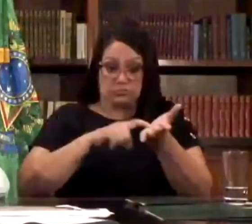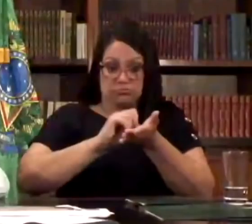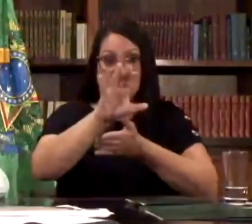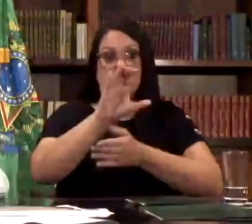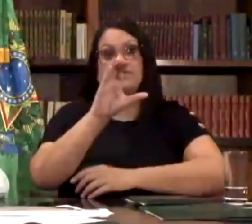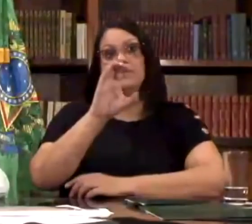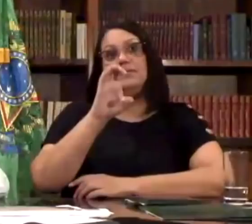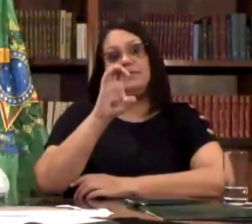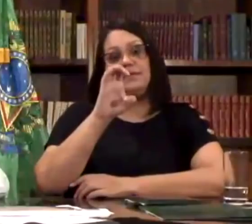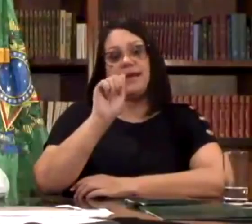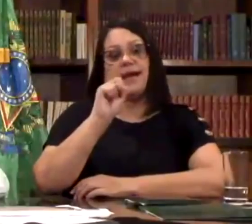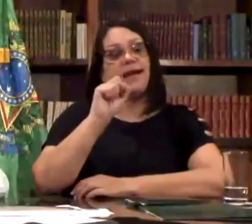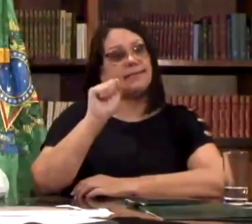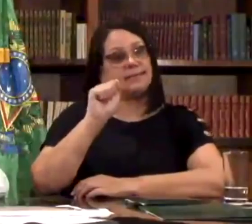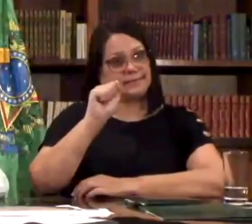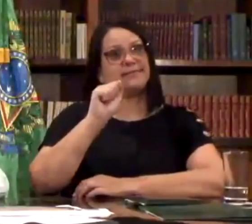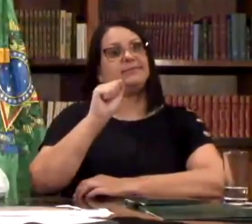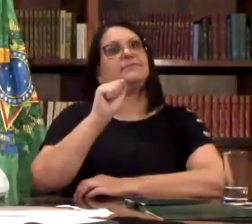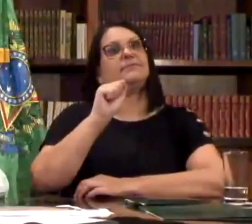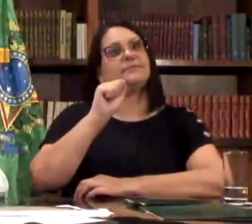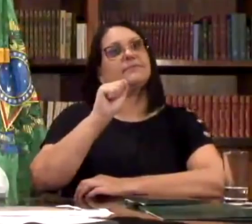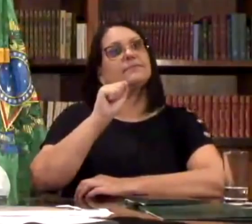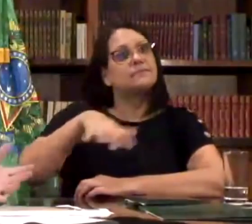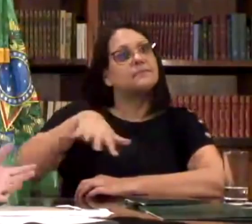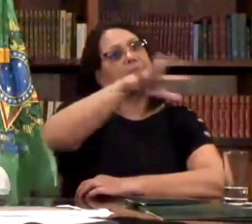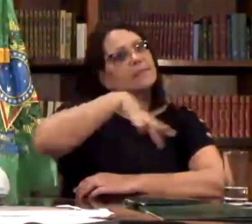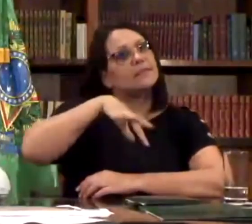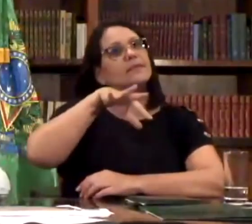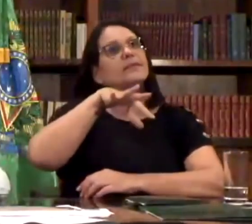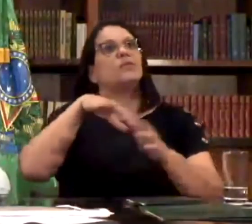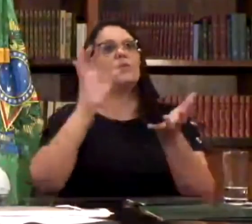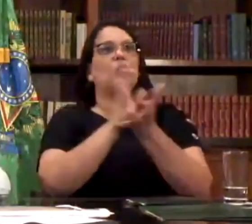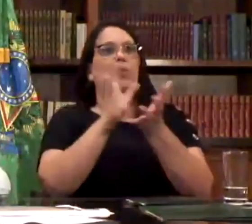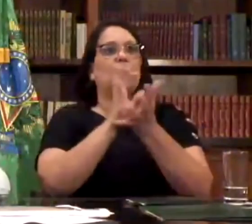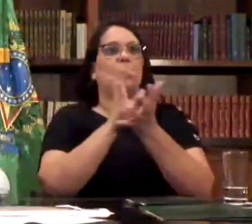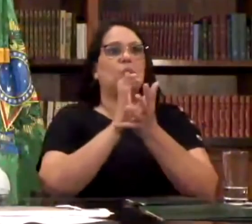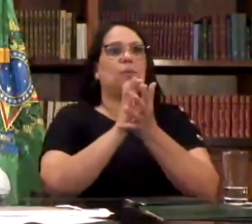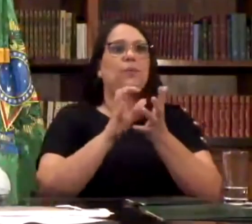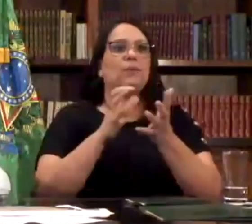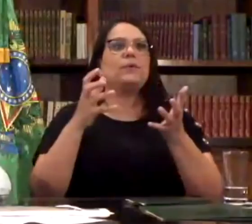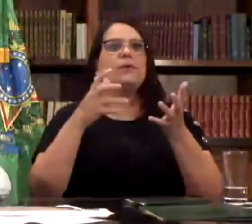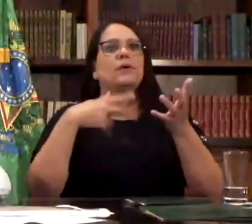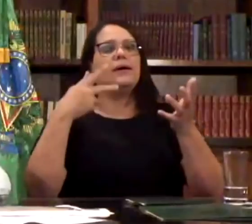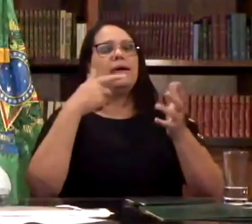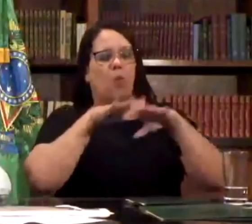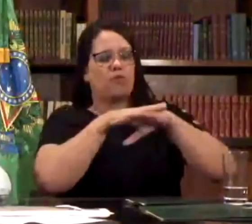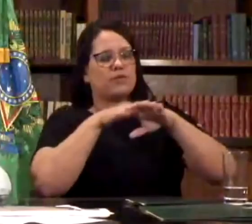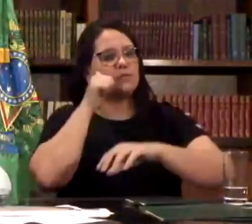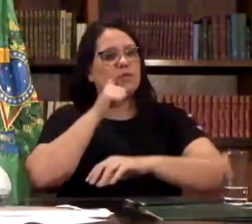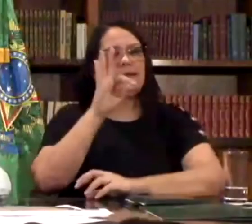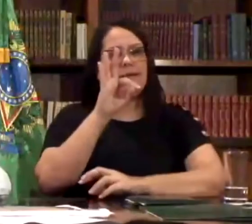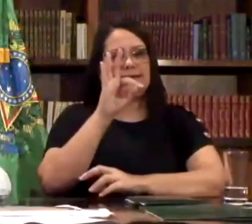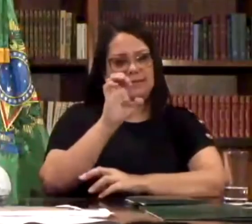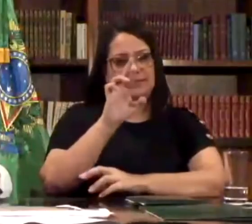do Ceasa, e fui lá, esse vídeo que alguém fez, não sei quem foi, mostrando, confirmei com a Tereza Cristina,